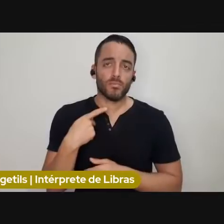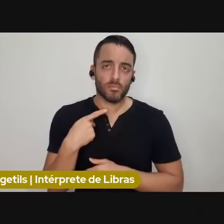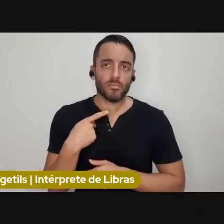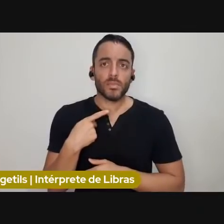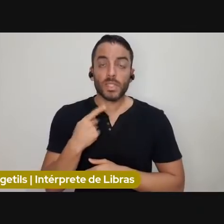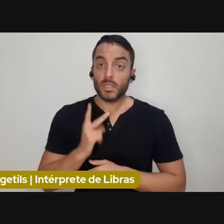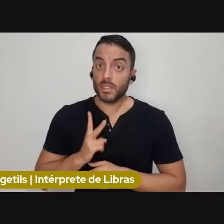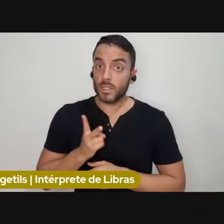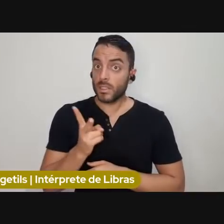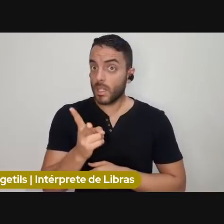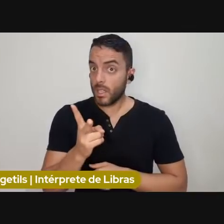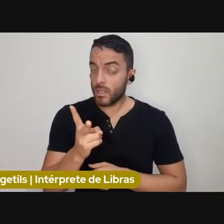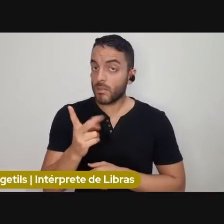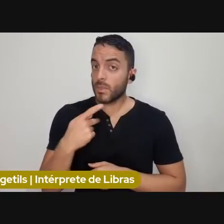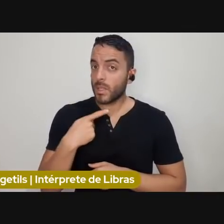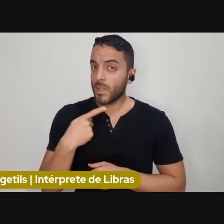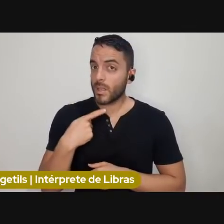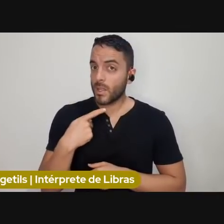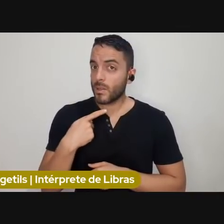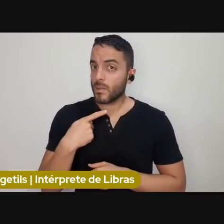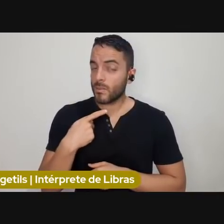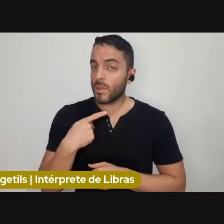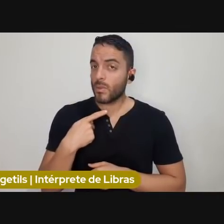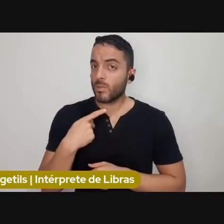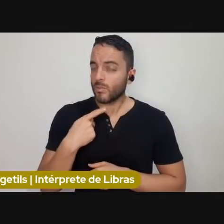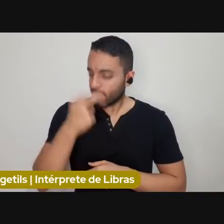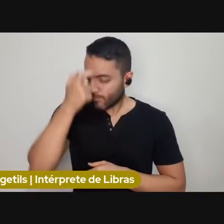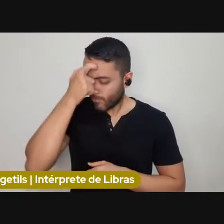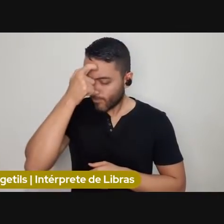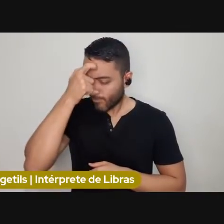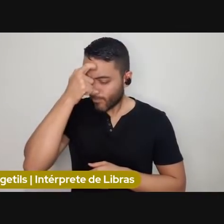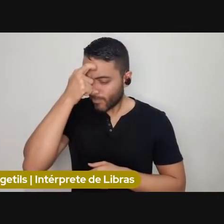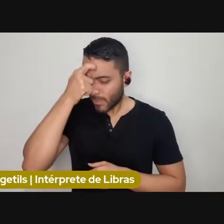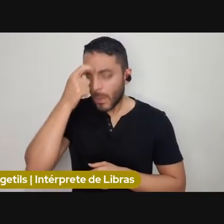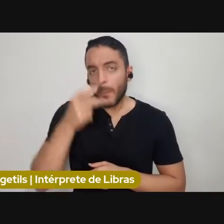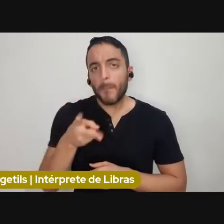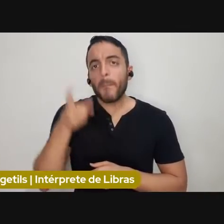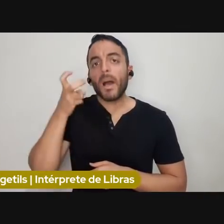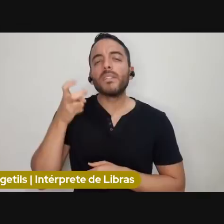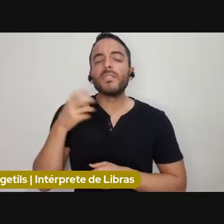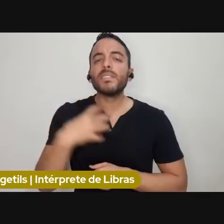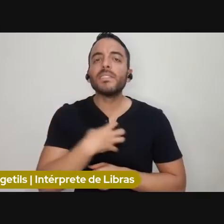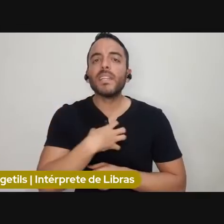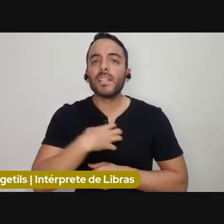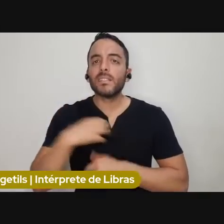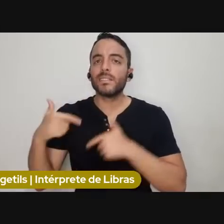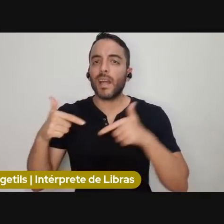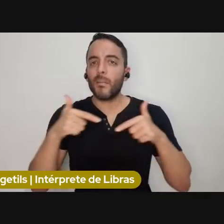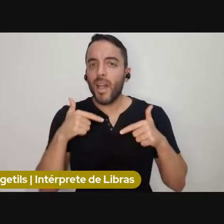presente na minha consciência, no modo de trabalhar da minha consciência,